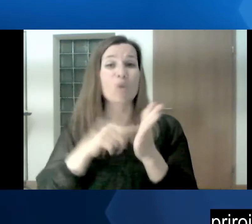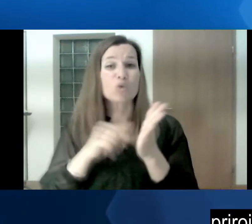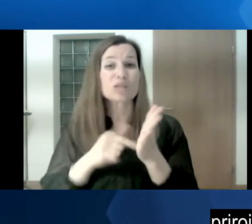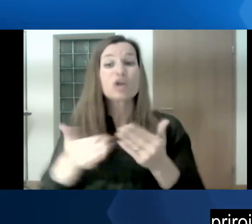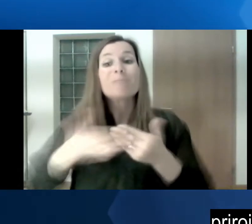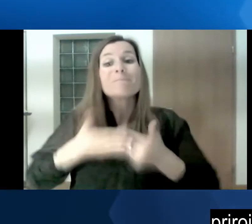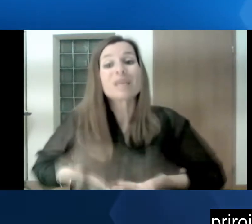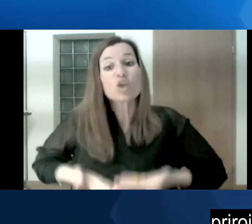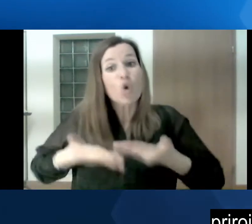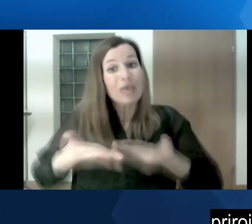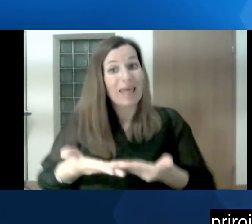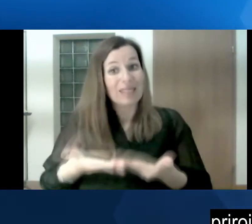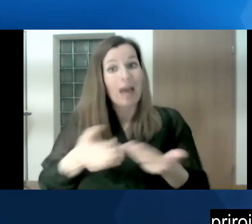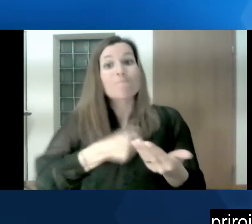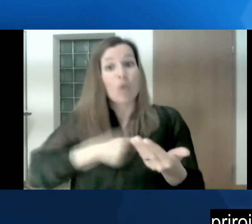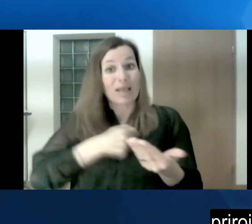3